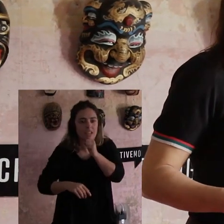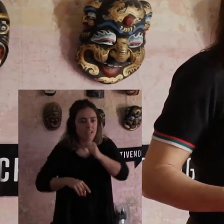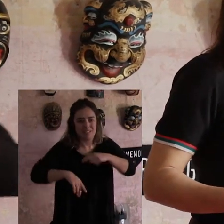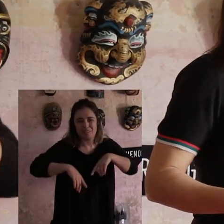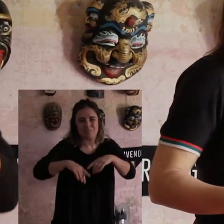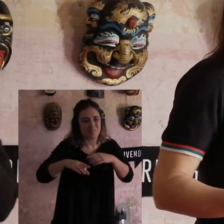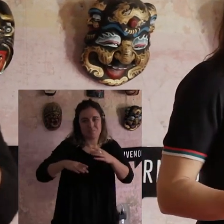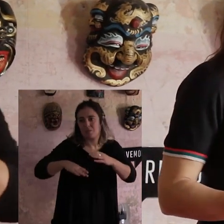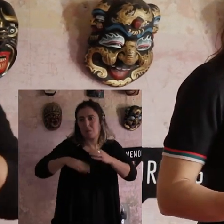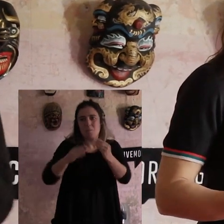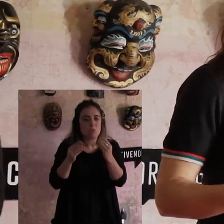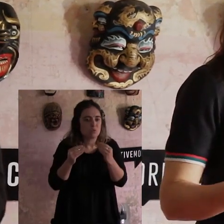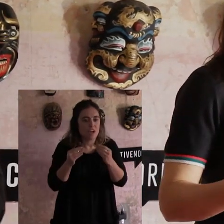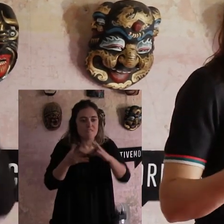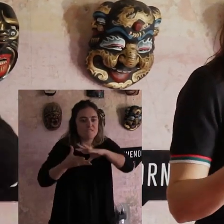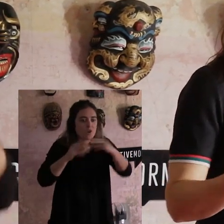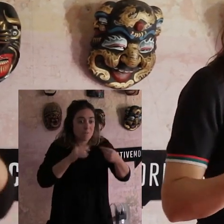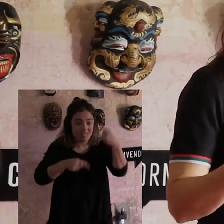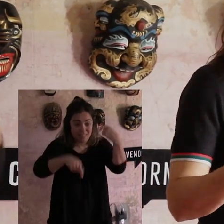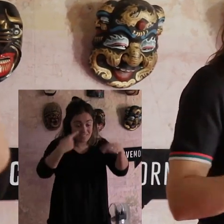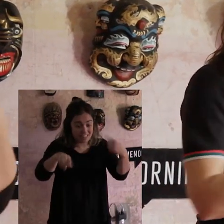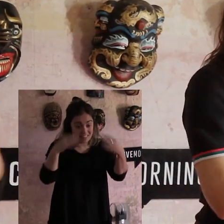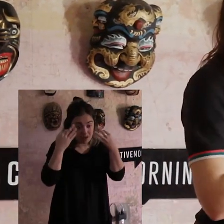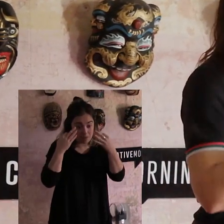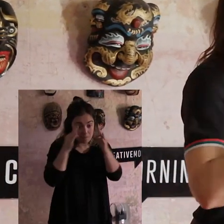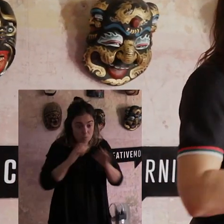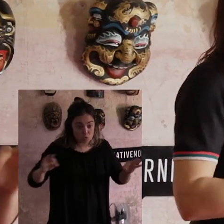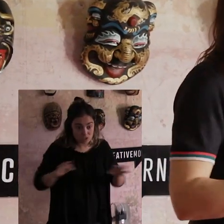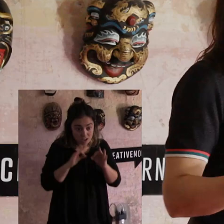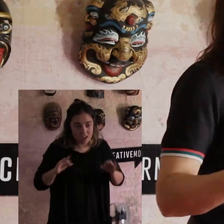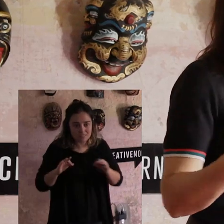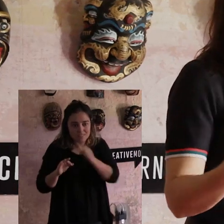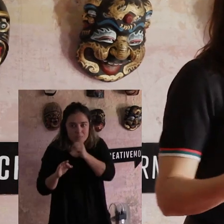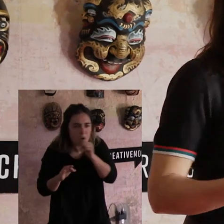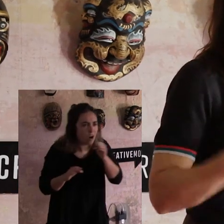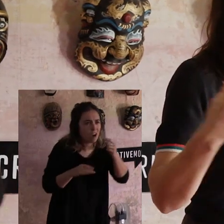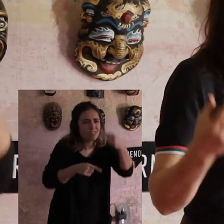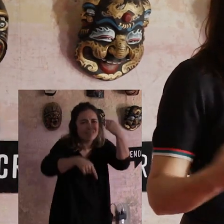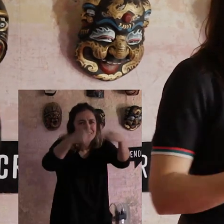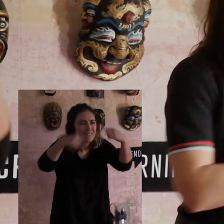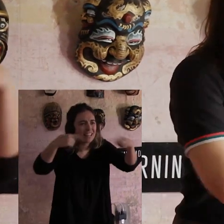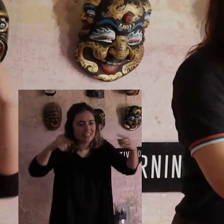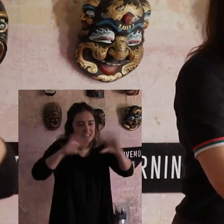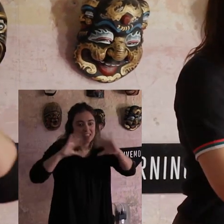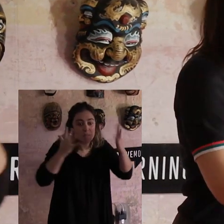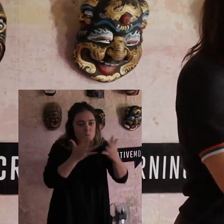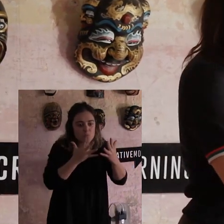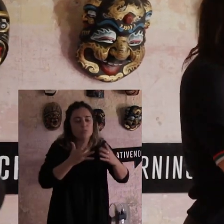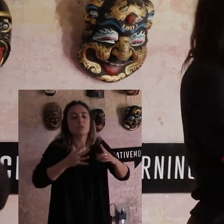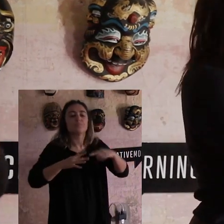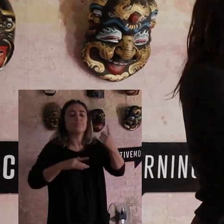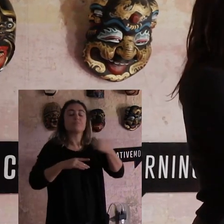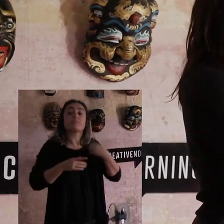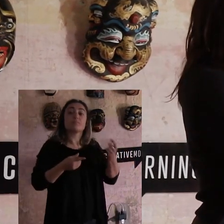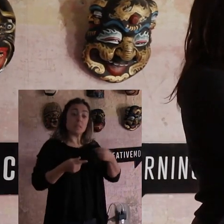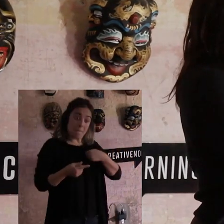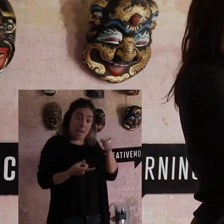en N idiomas. Entonces, con Pablo Casacuberta, que es mi marido actual, y ya les voy a seguir